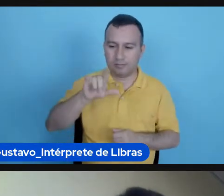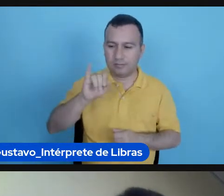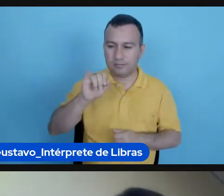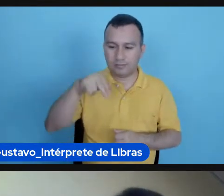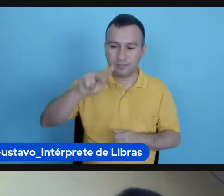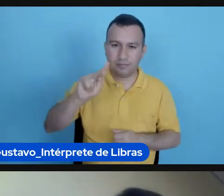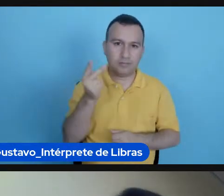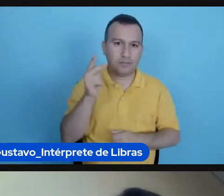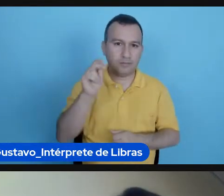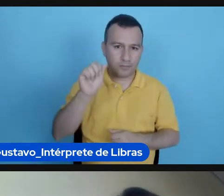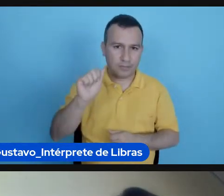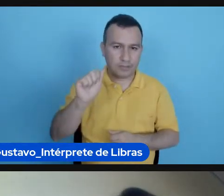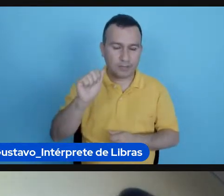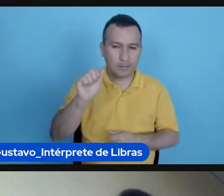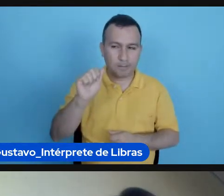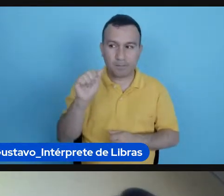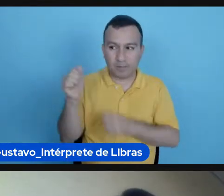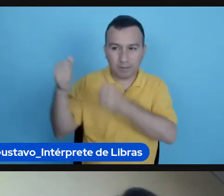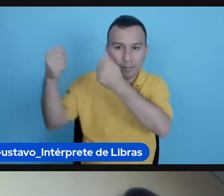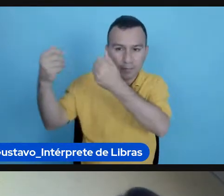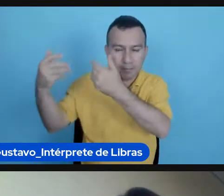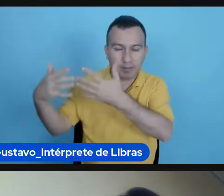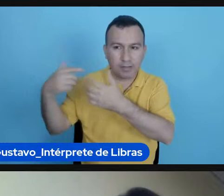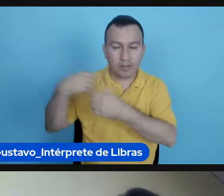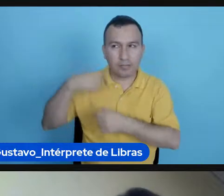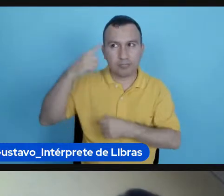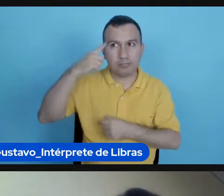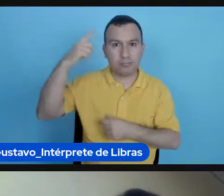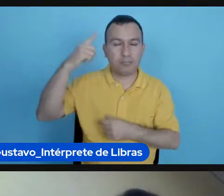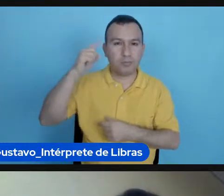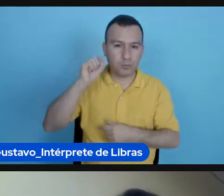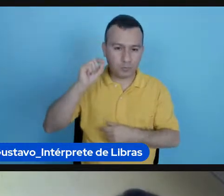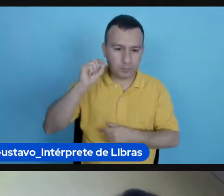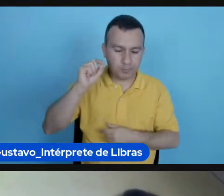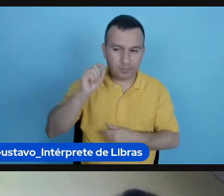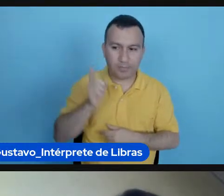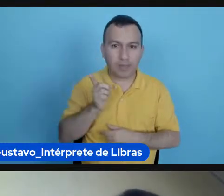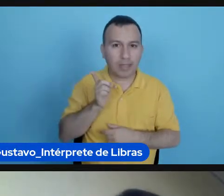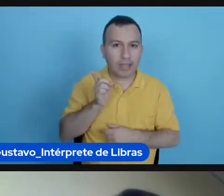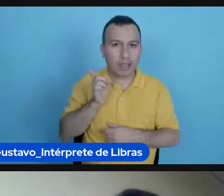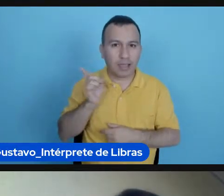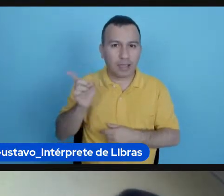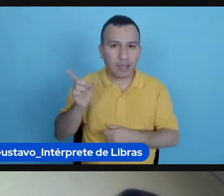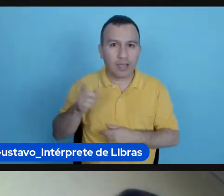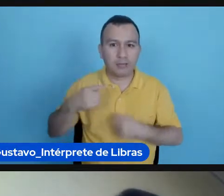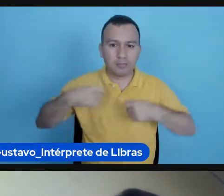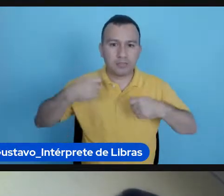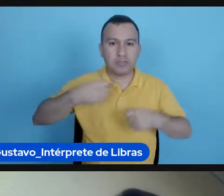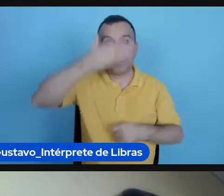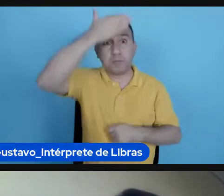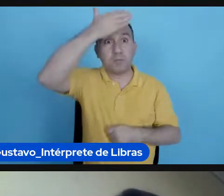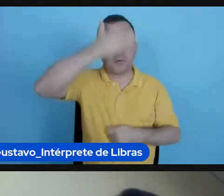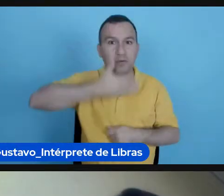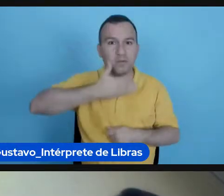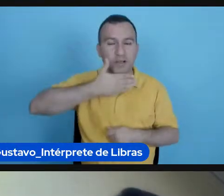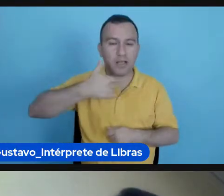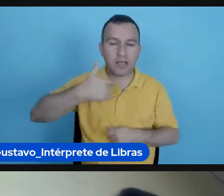chamaram a atenção. Por que que ela precisava provar que ela enxergava? Né?